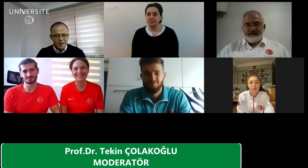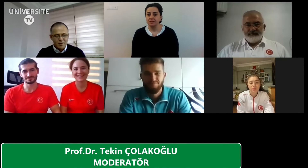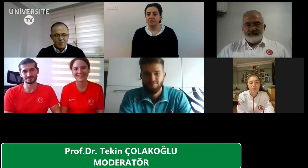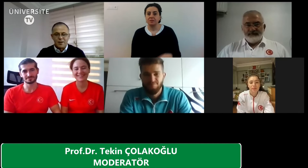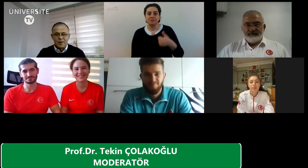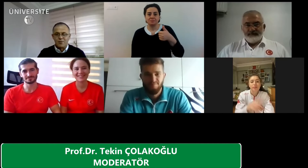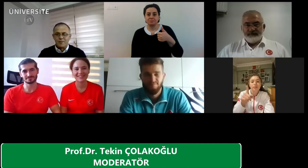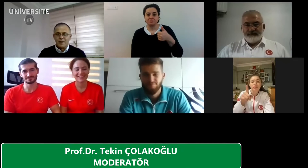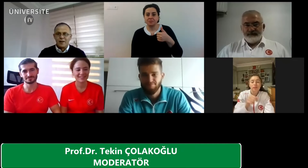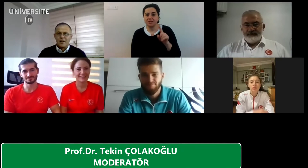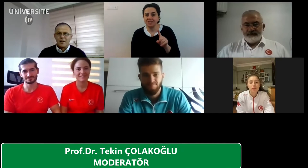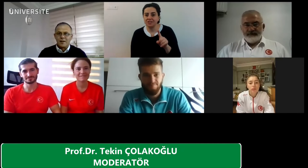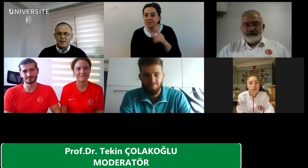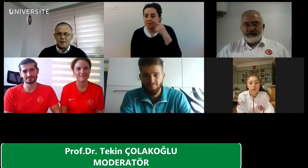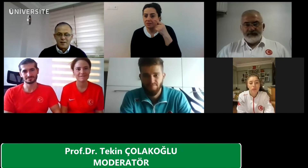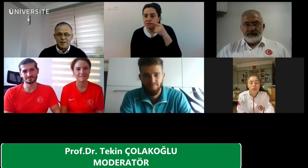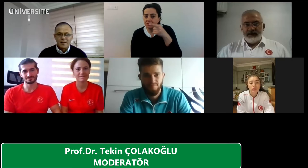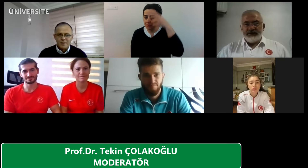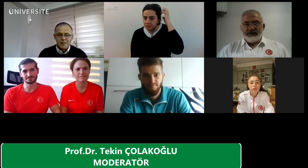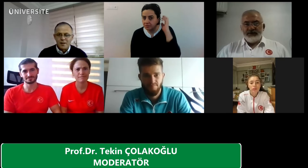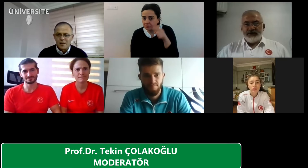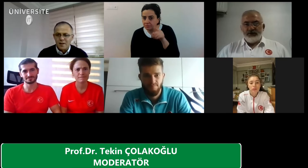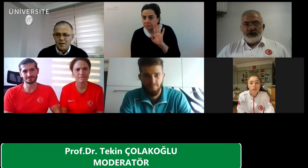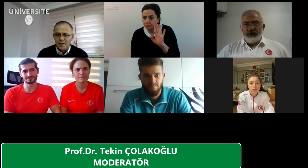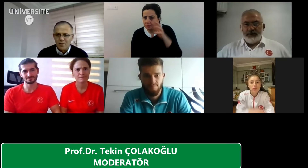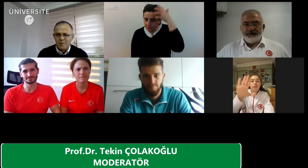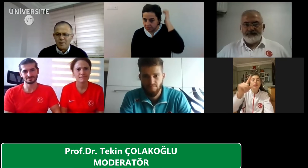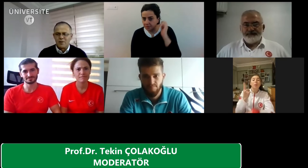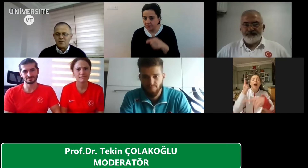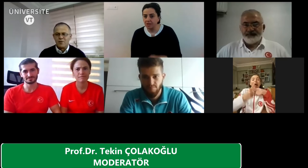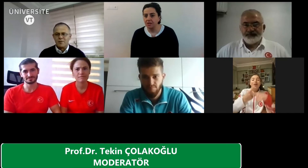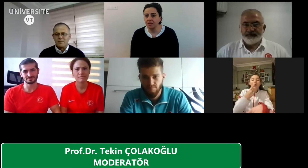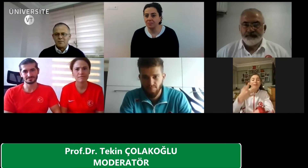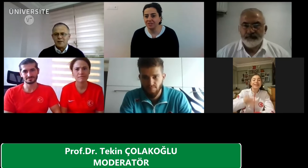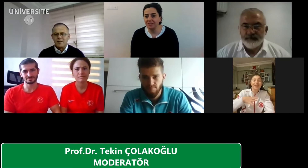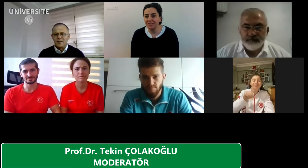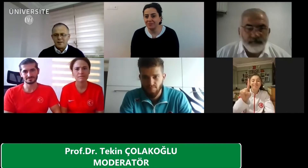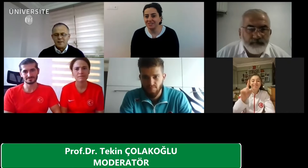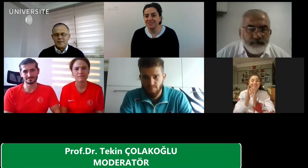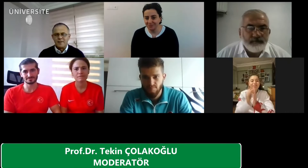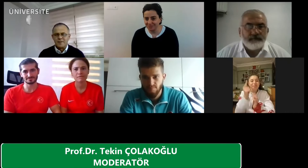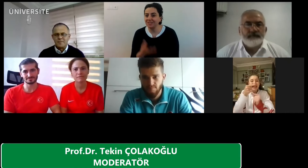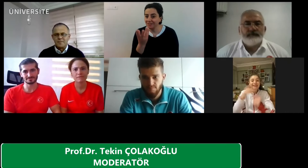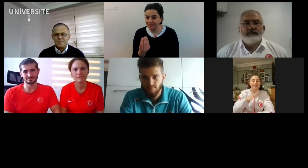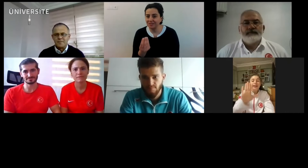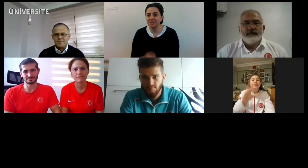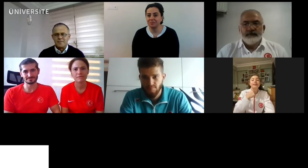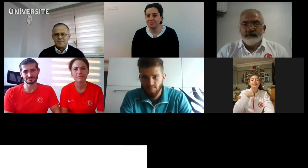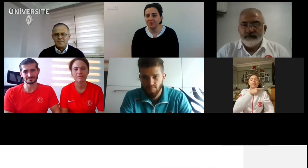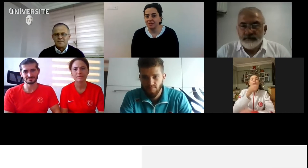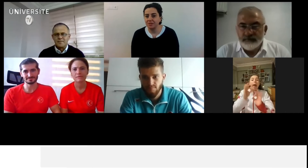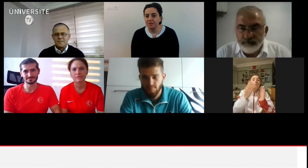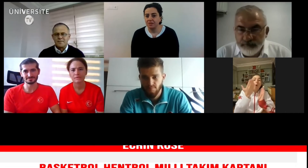Sayın Başkanıma dönmek istiyorum yine. Ecrin bir şey söylüyor mu? Öyle mi? Pardon, görmedim. Bir de eklemek isterim ki